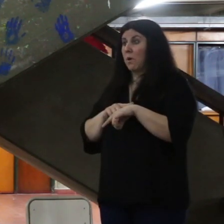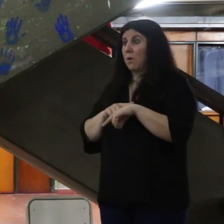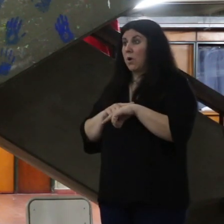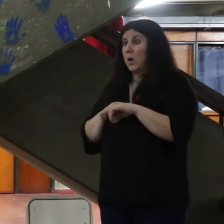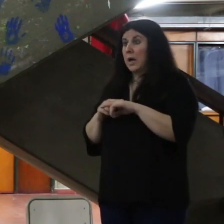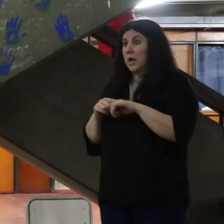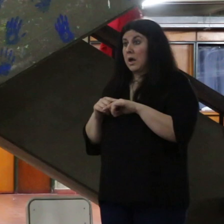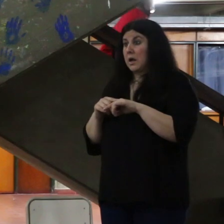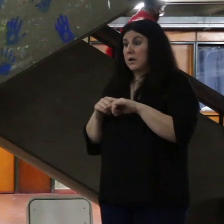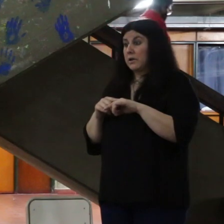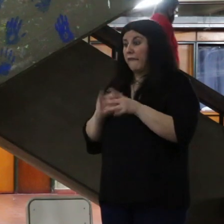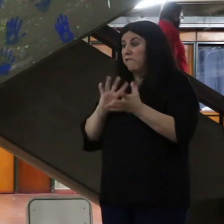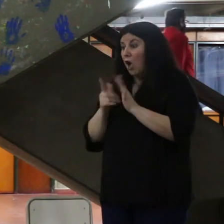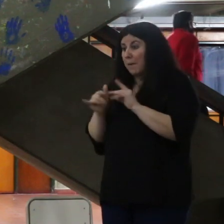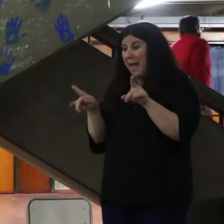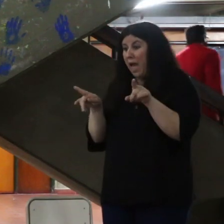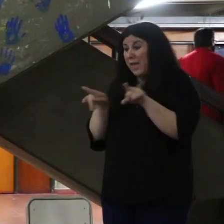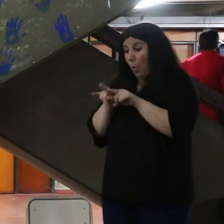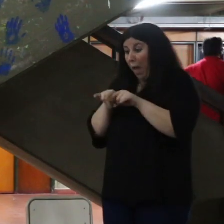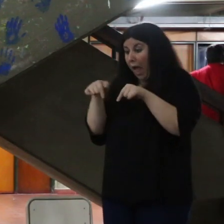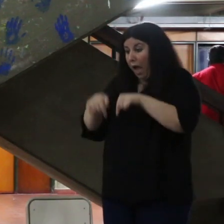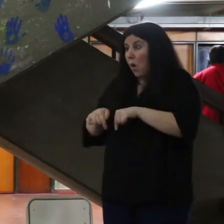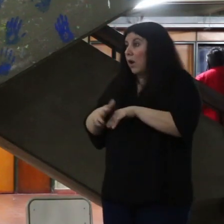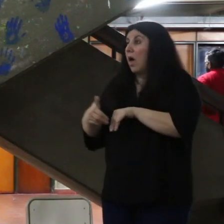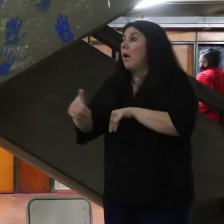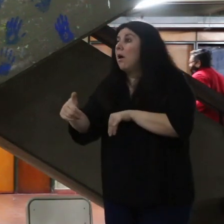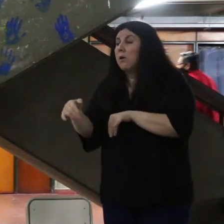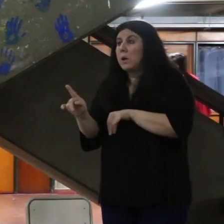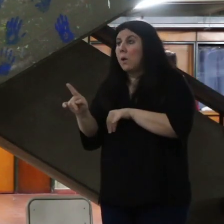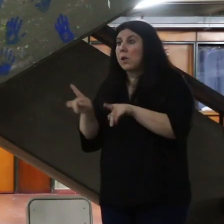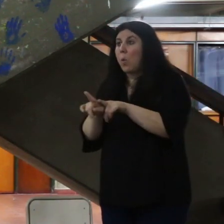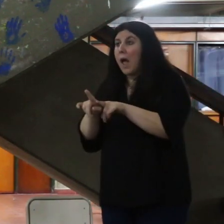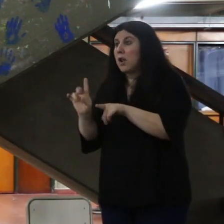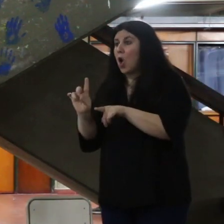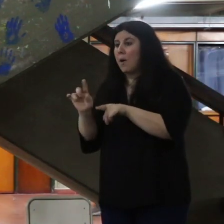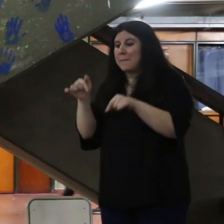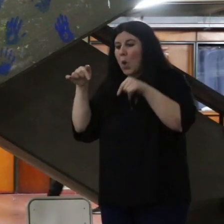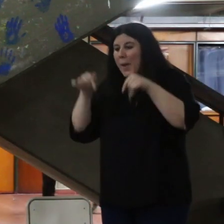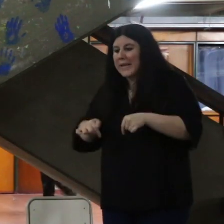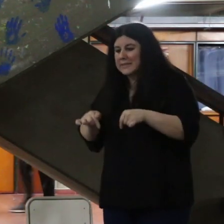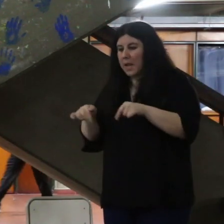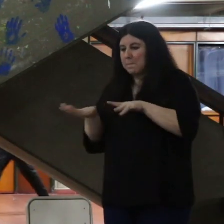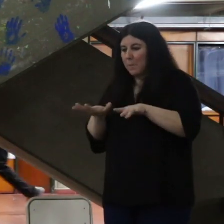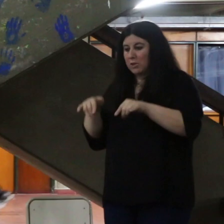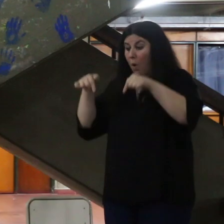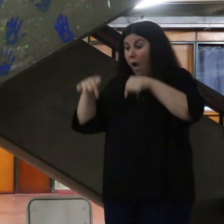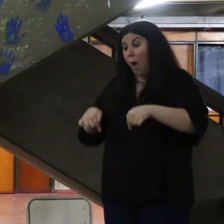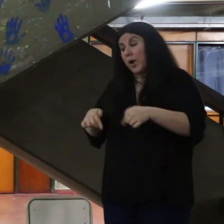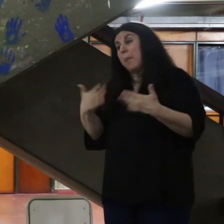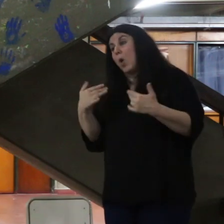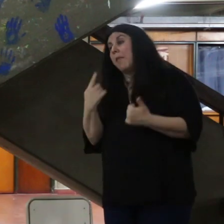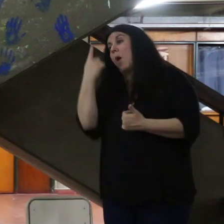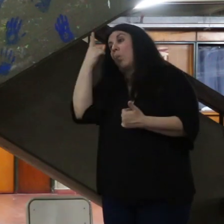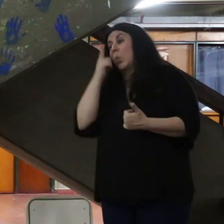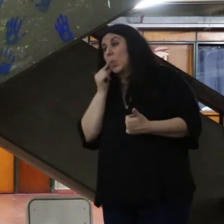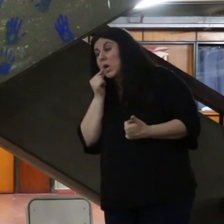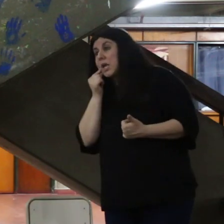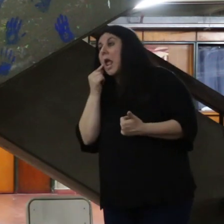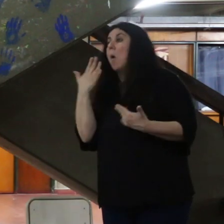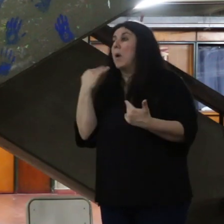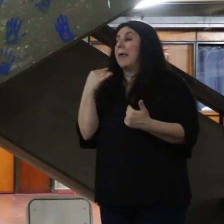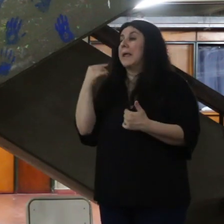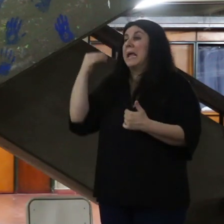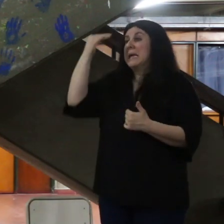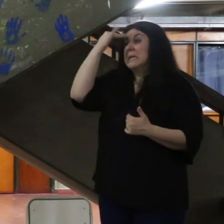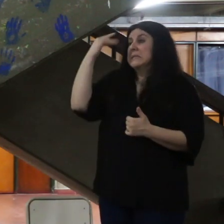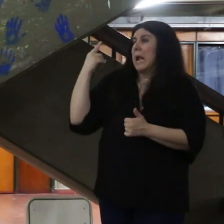otro momento de la misma manera. Es este el tiempo oportuno. Puede durar un día, puede durar 15